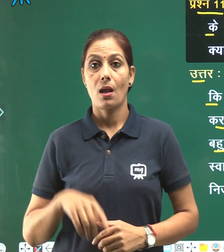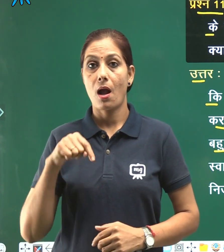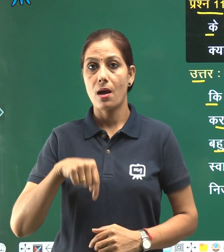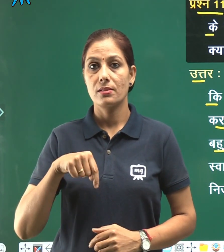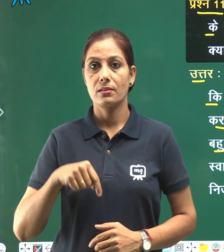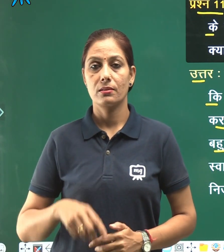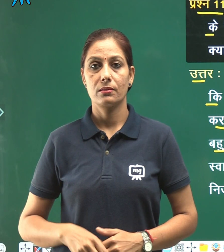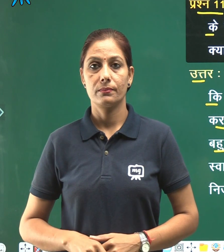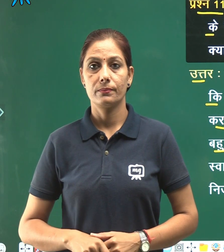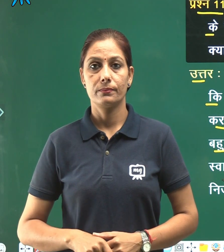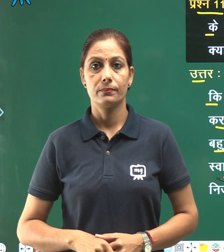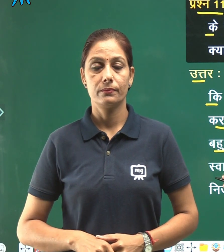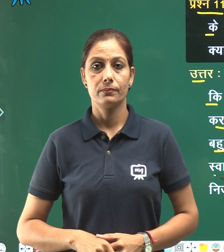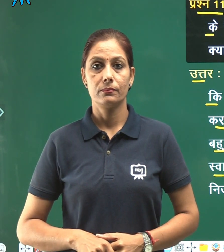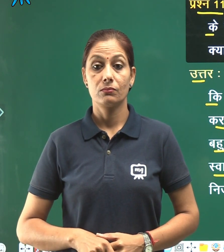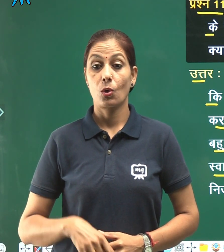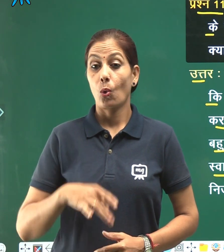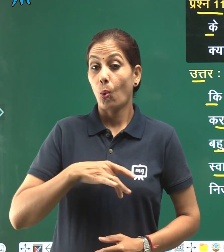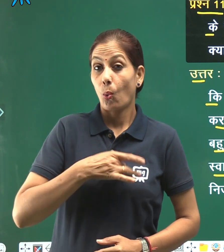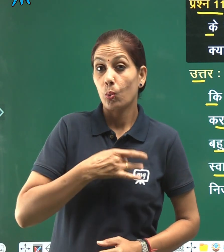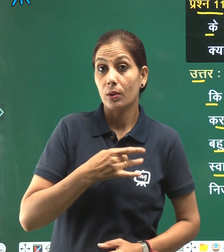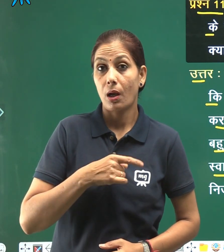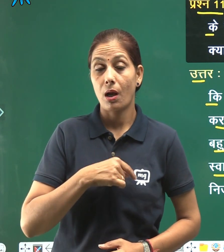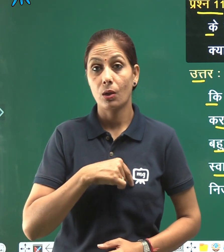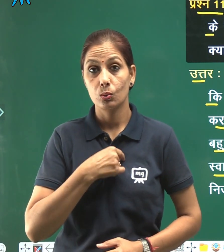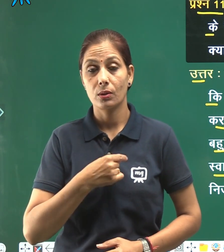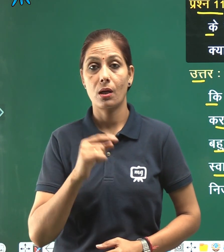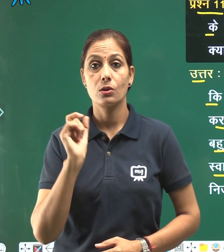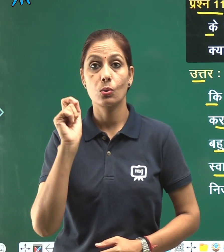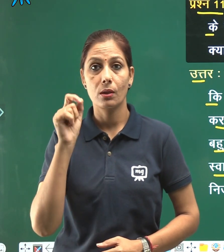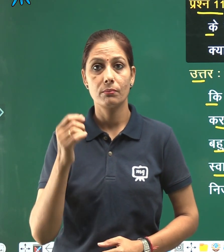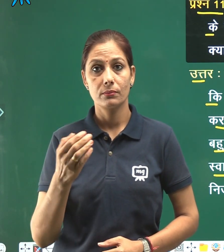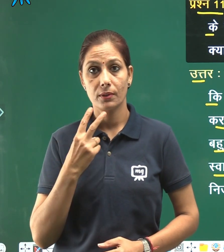आज स्वार्थी मनुष्यों ने